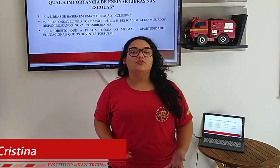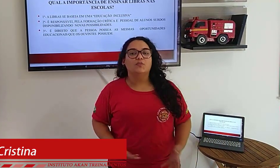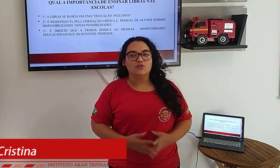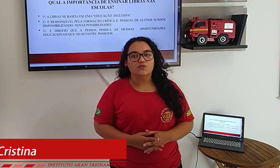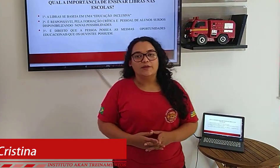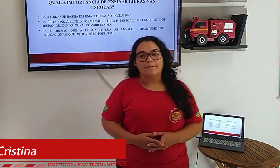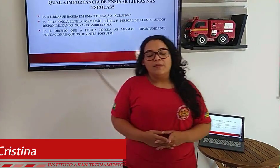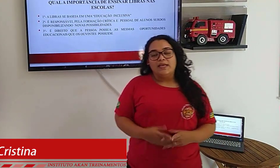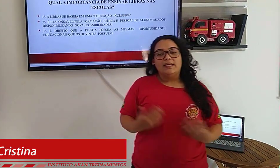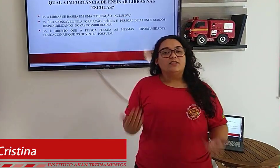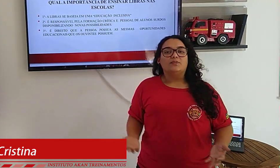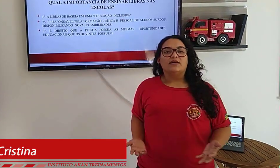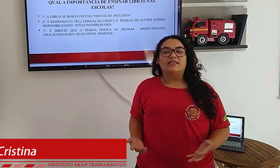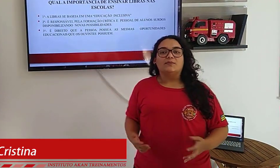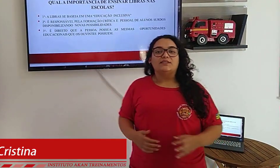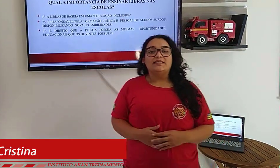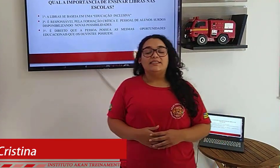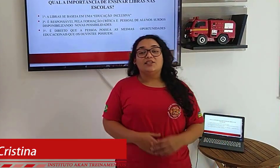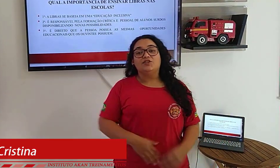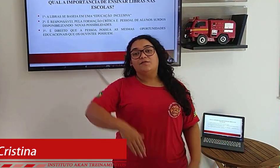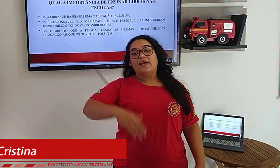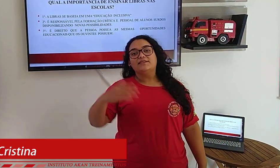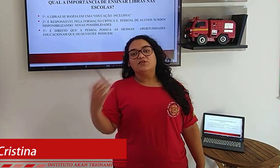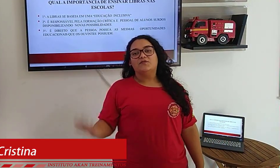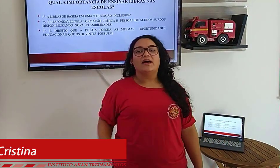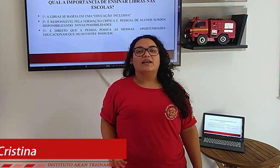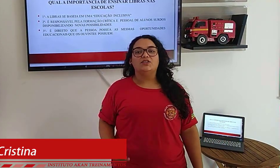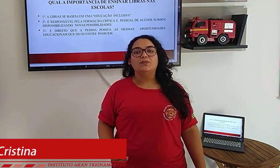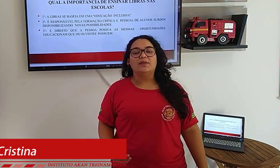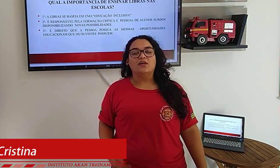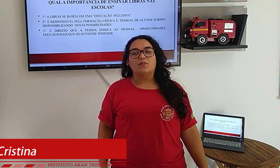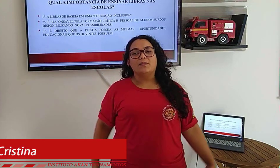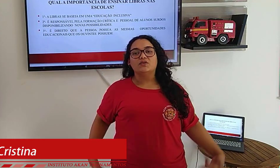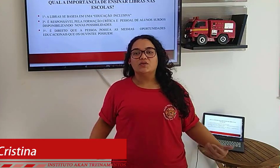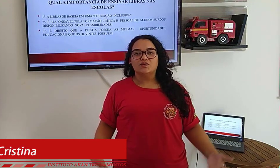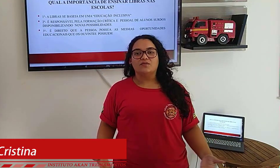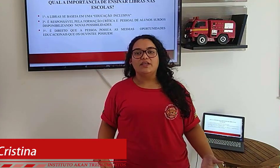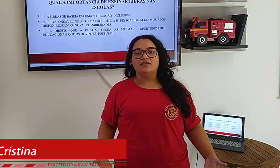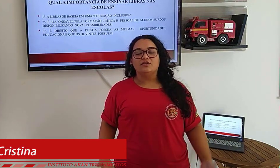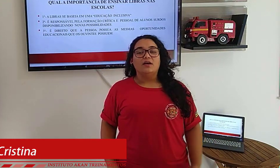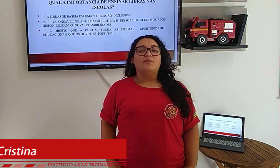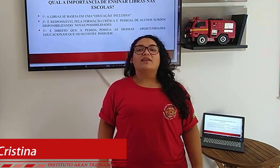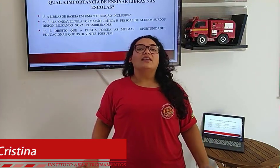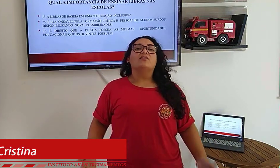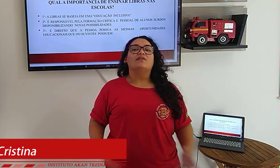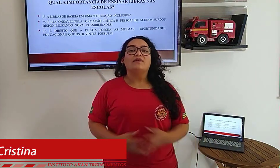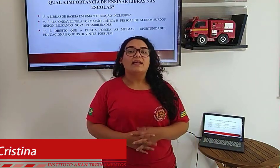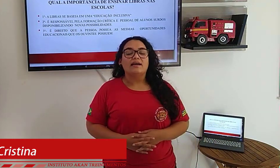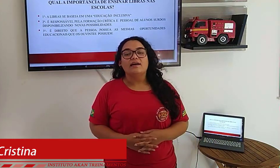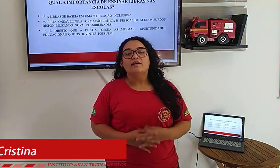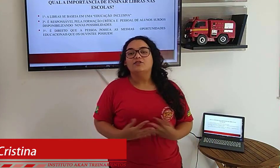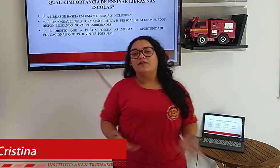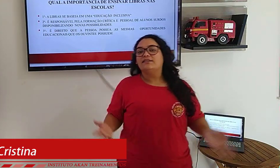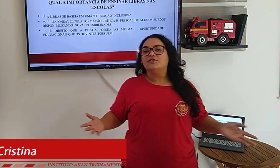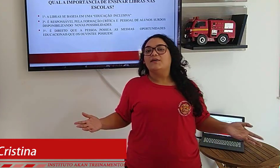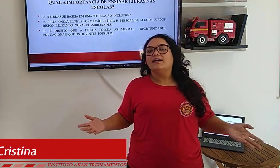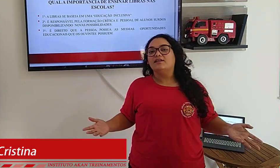possuem. Então, por exemplo, se existem diversas vagas de emprego para pessoas ouvintes, por que não haverá diversas vagas para